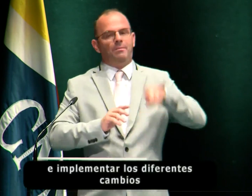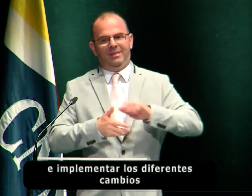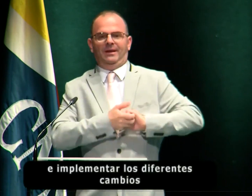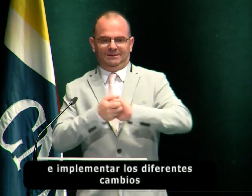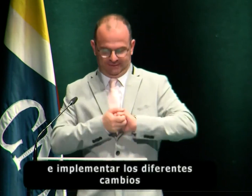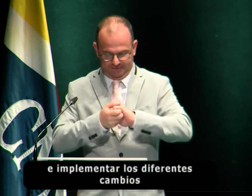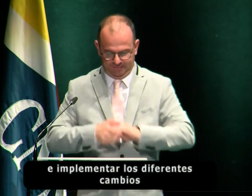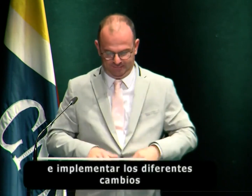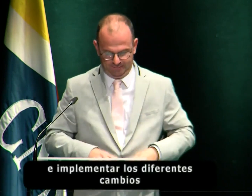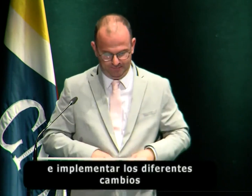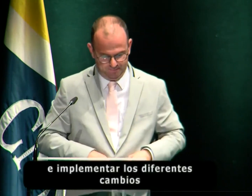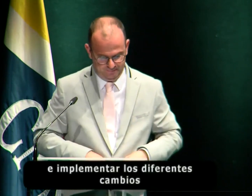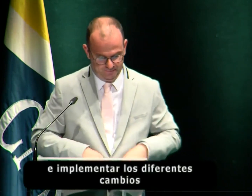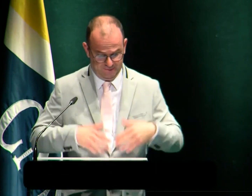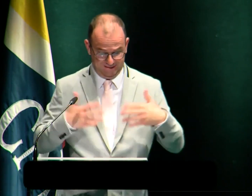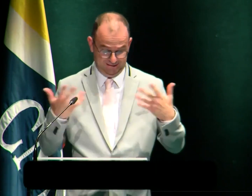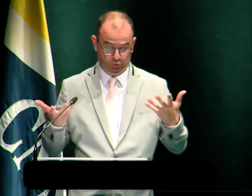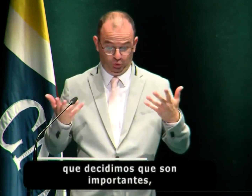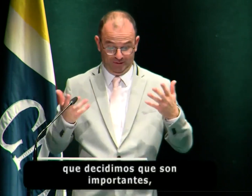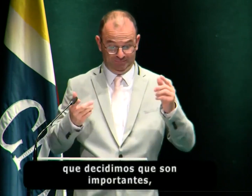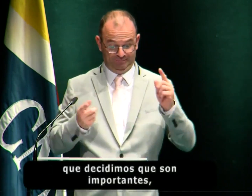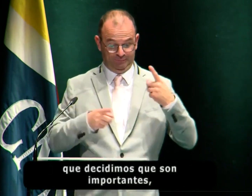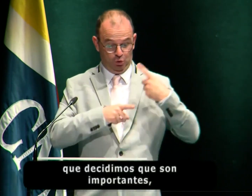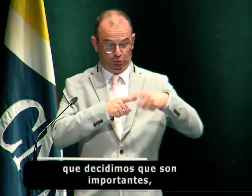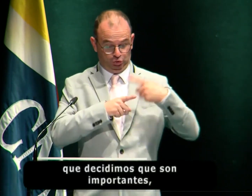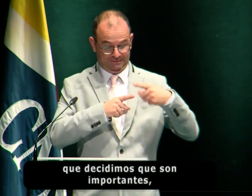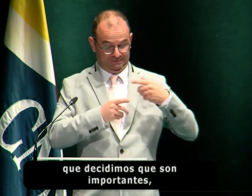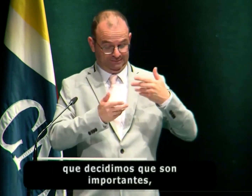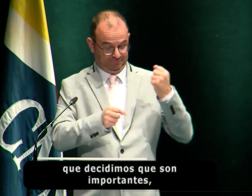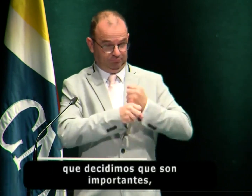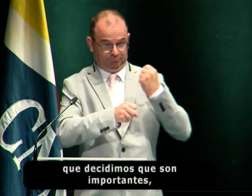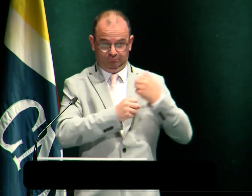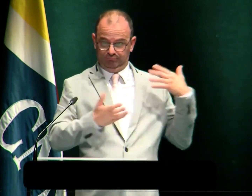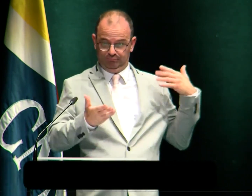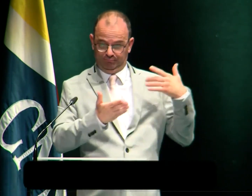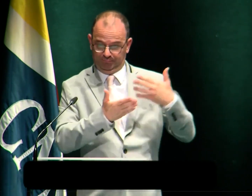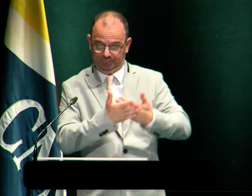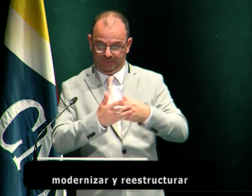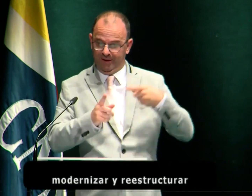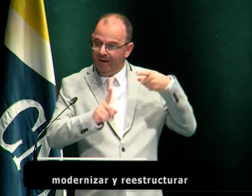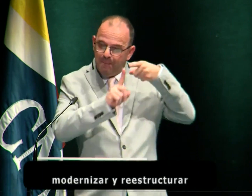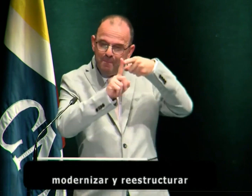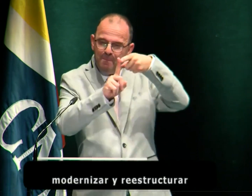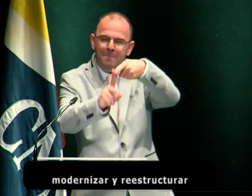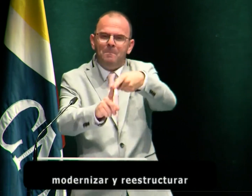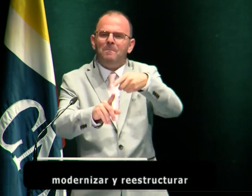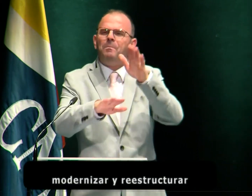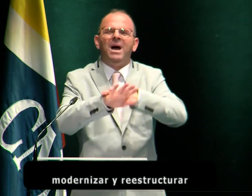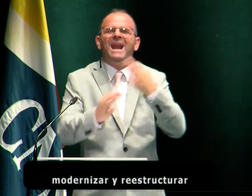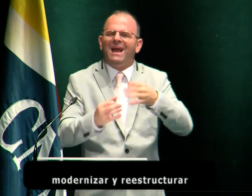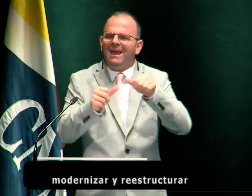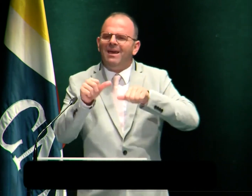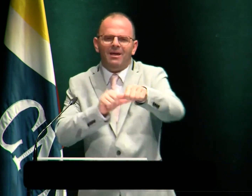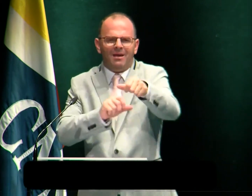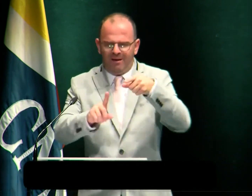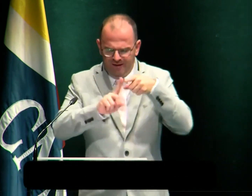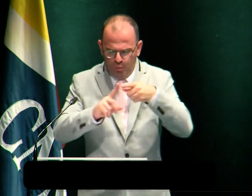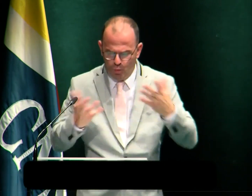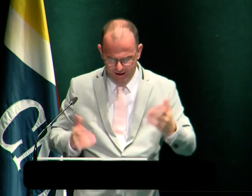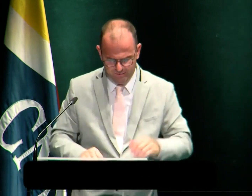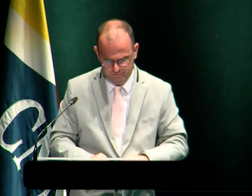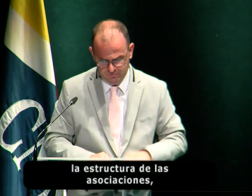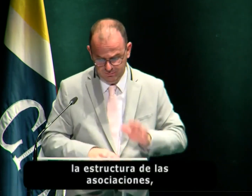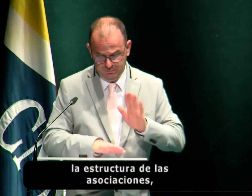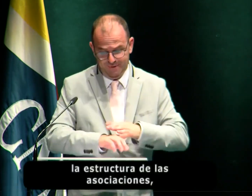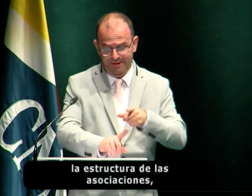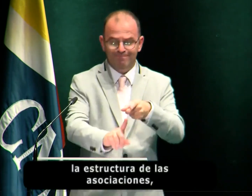de nuevo la estructura de las asociaciones, de las federaciones y de la confederación. Son cosas que, como digo, llevamos tiempo